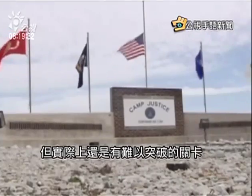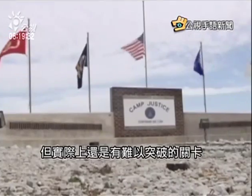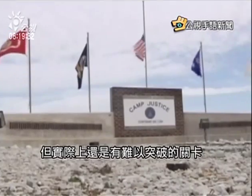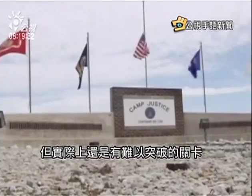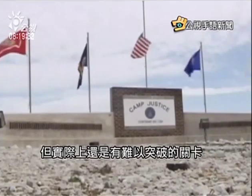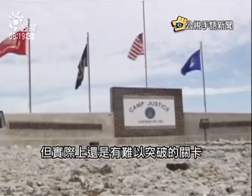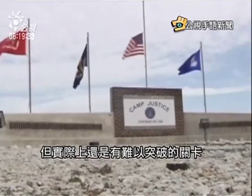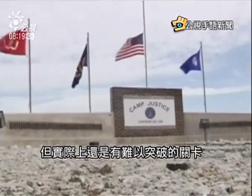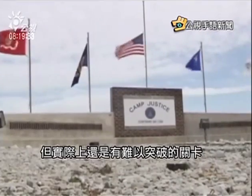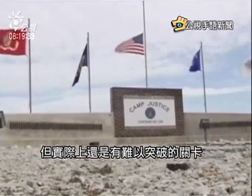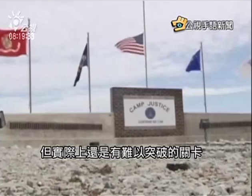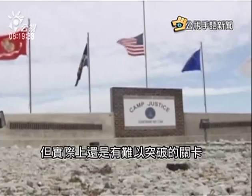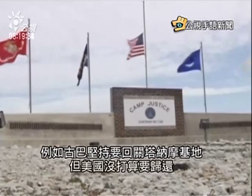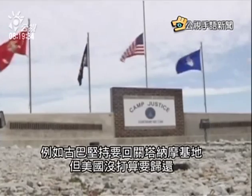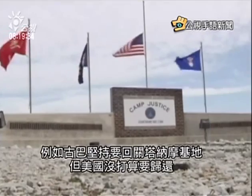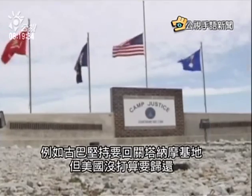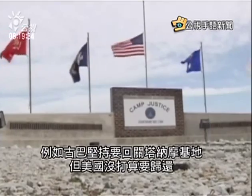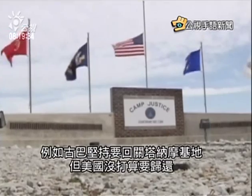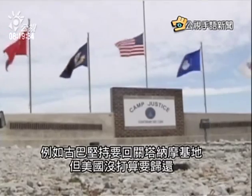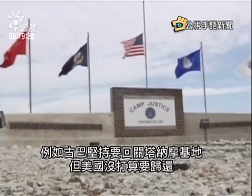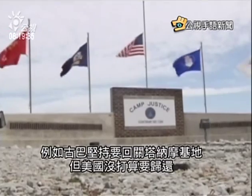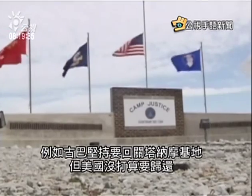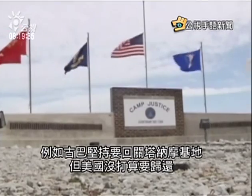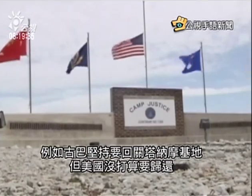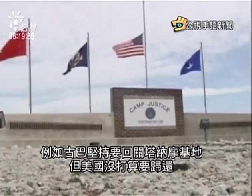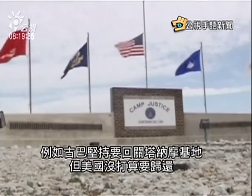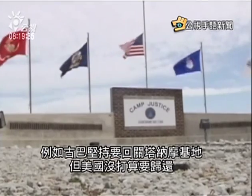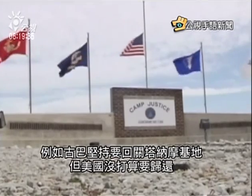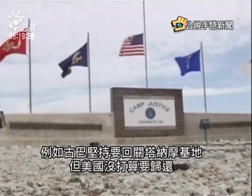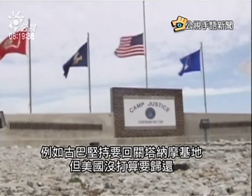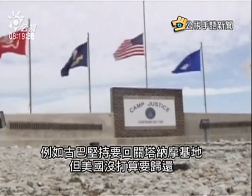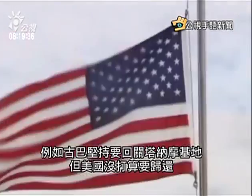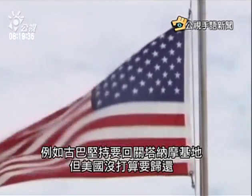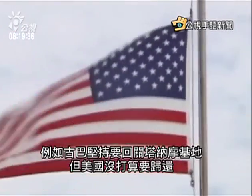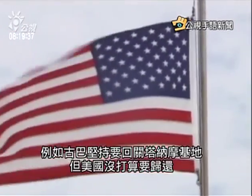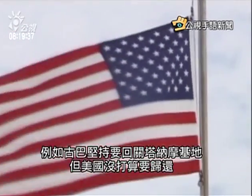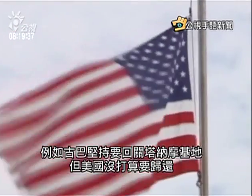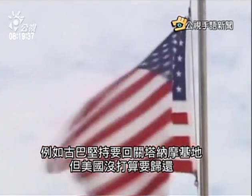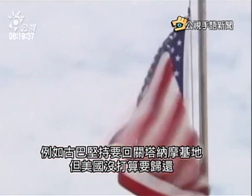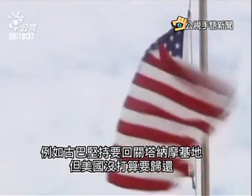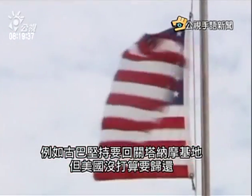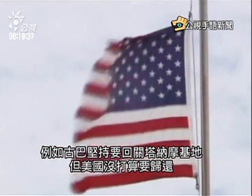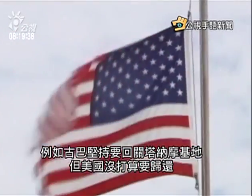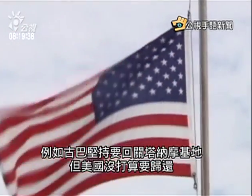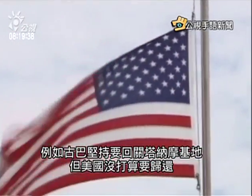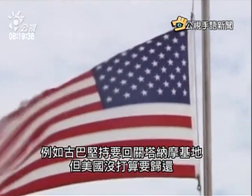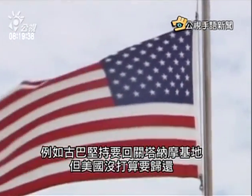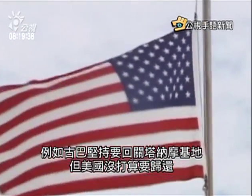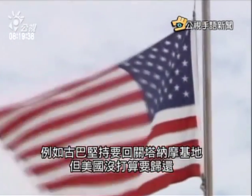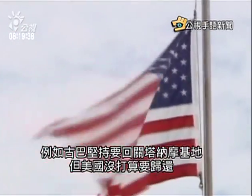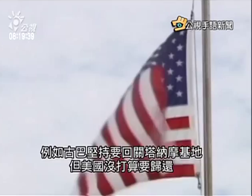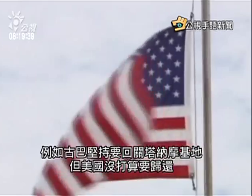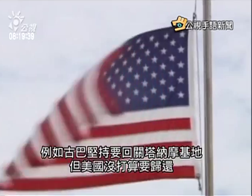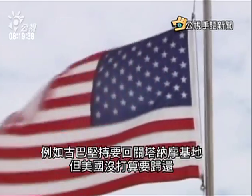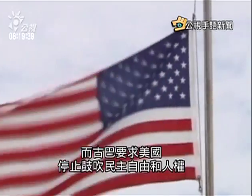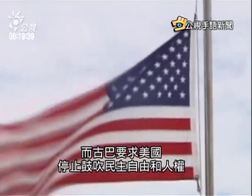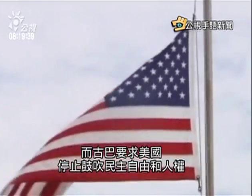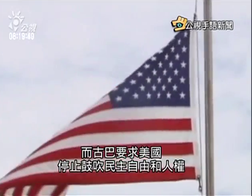的关卡。例如，古巴坚持要回关塔纳摩基地，但美国没有打算要归还。而古巴要求美